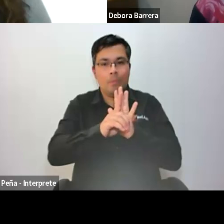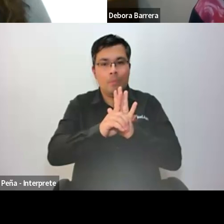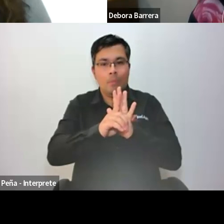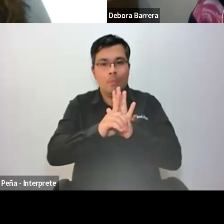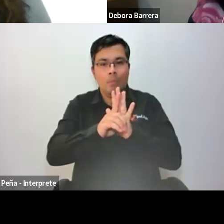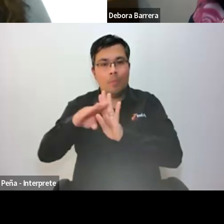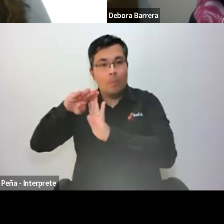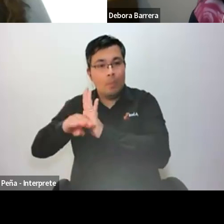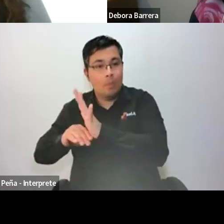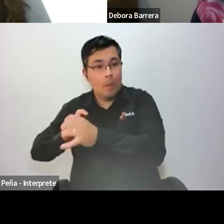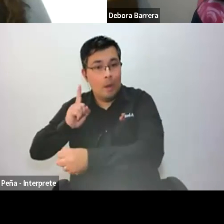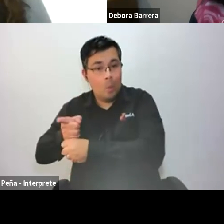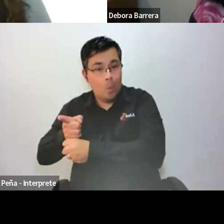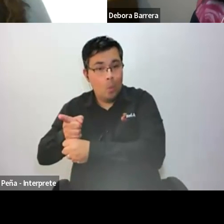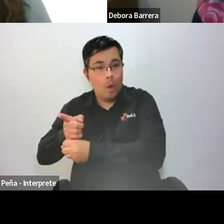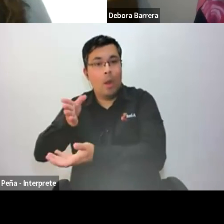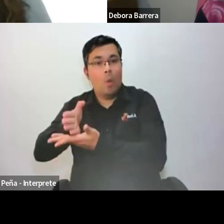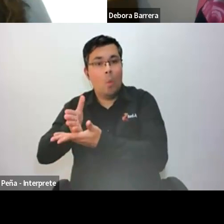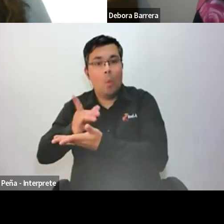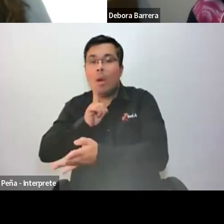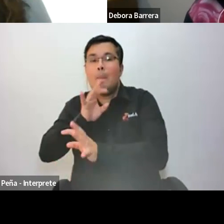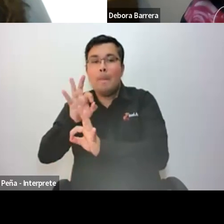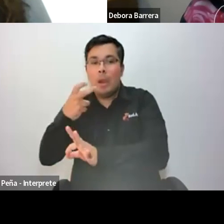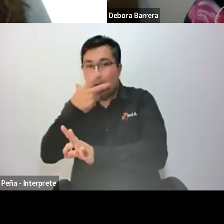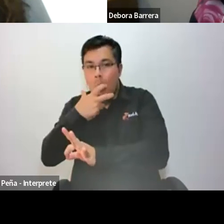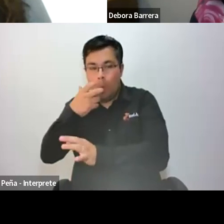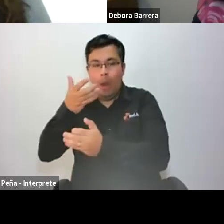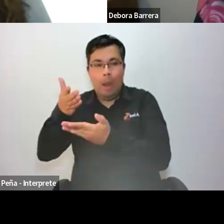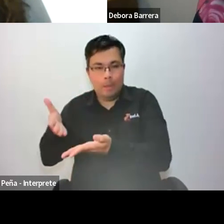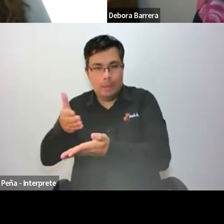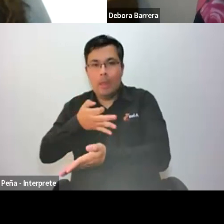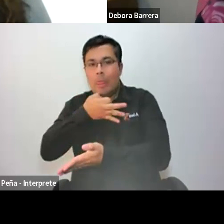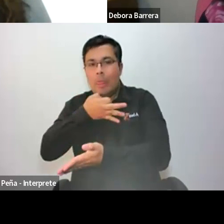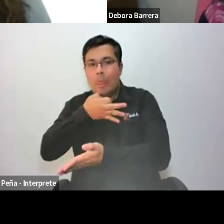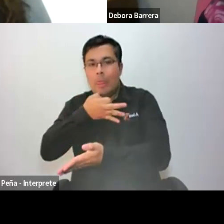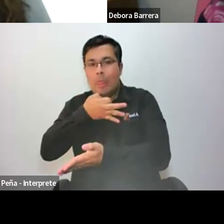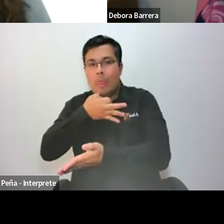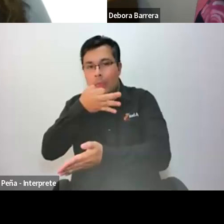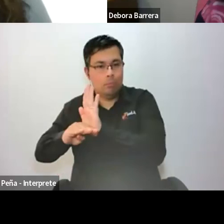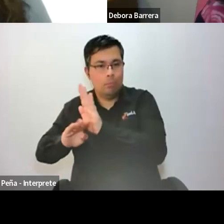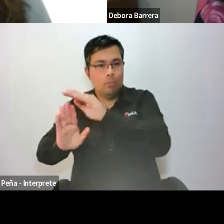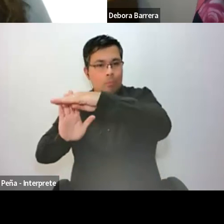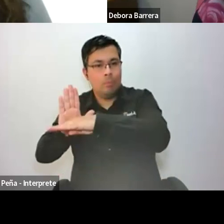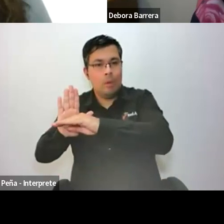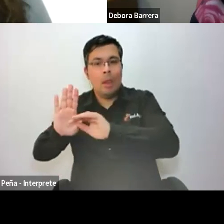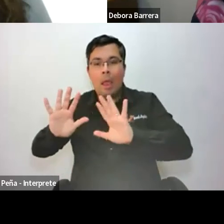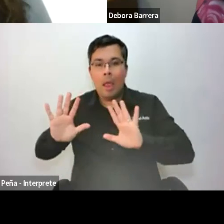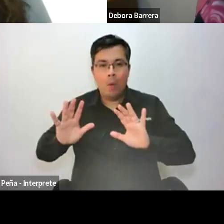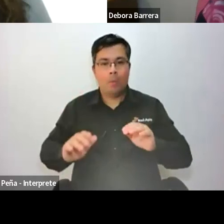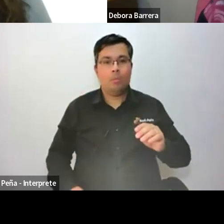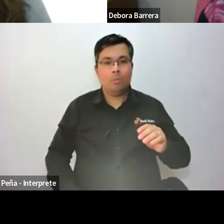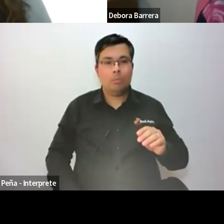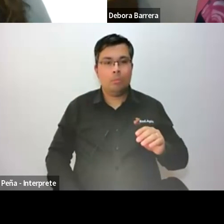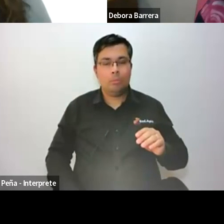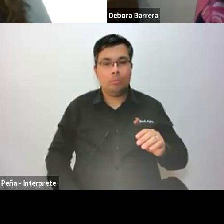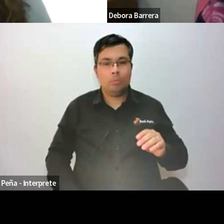lo establece. Y en el caso de que el autismo fuese diagnosticado o aclarado durante el año